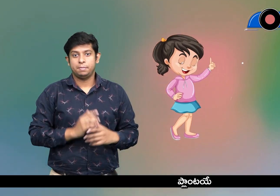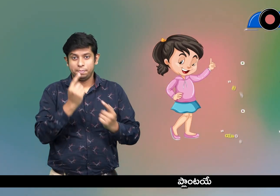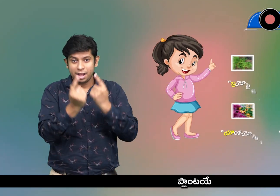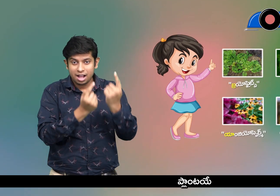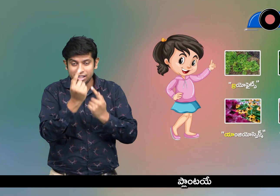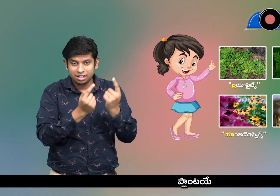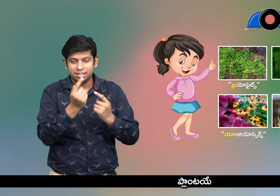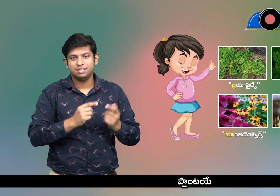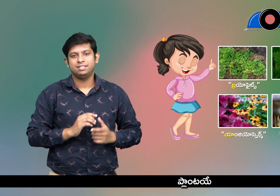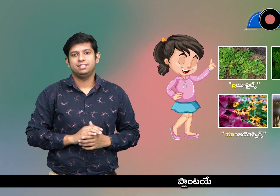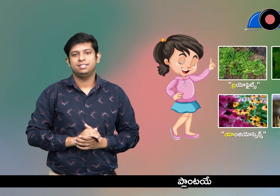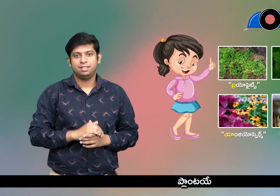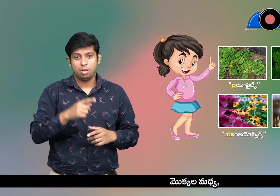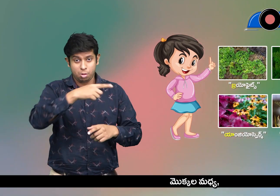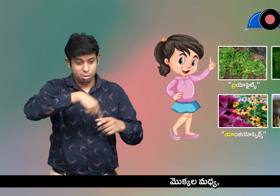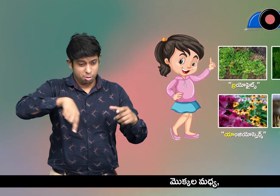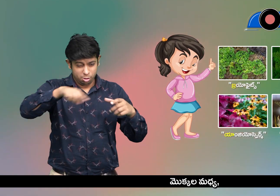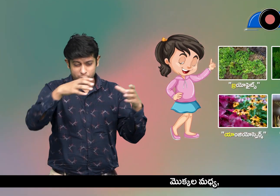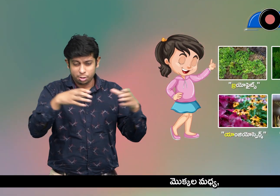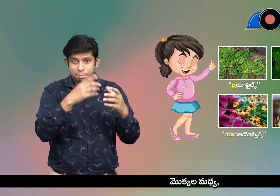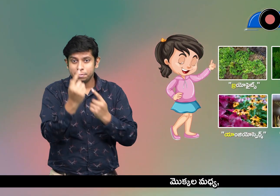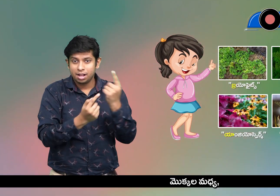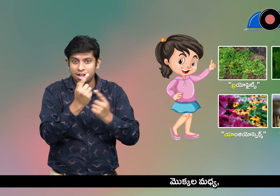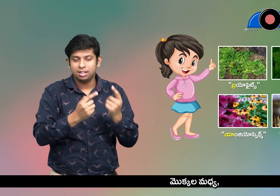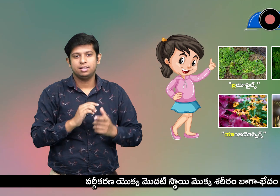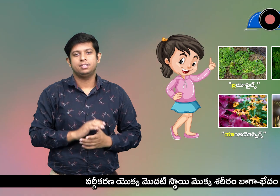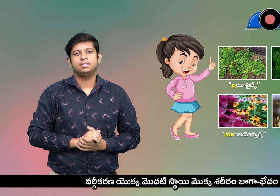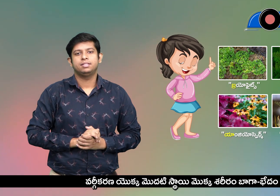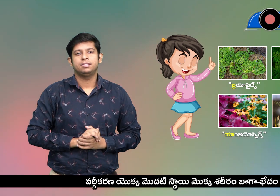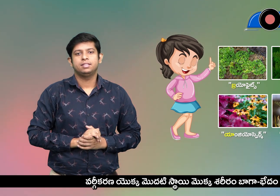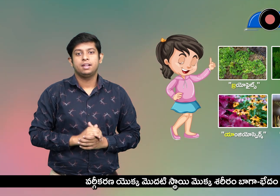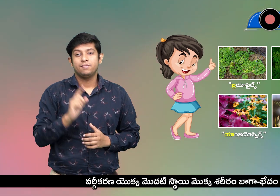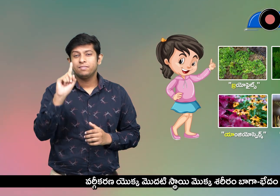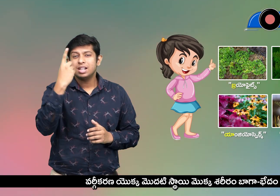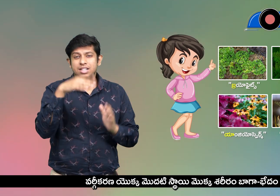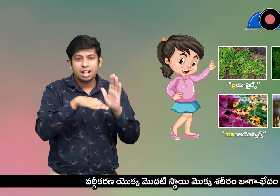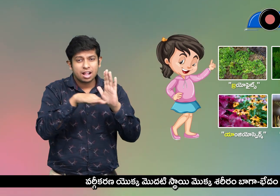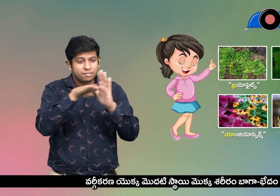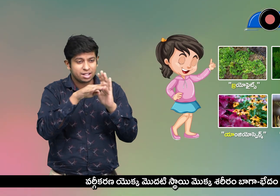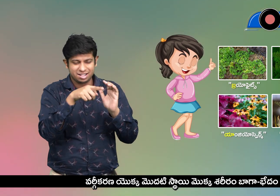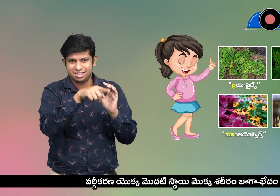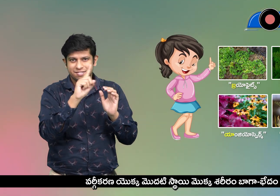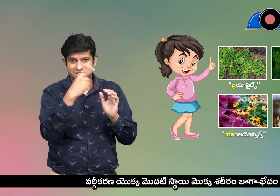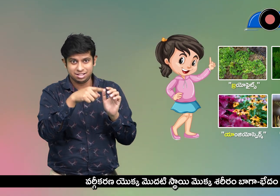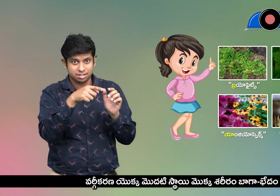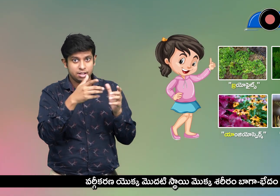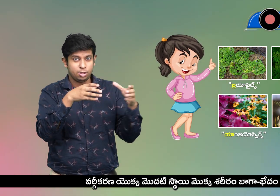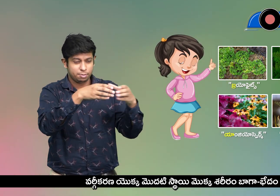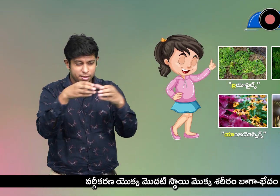ప్లాంటే మొక్కల మధ్య వర్గీకరణ యొక్క మొదటి స్థాయి యొక్క శరీరం